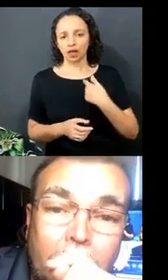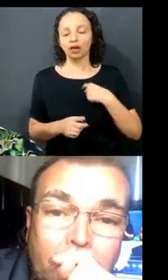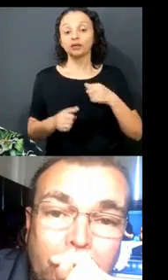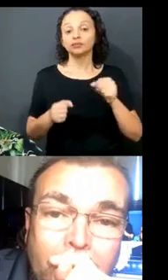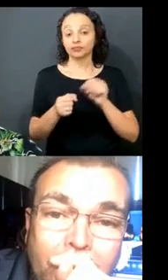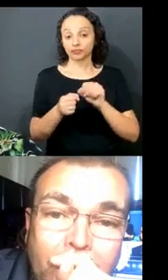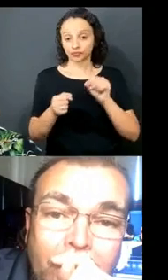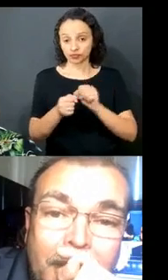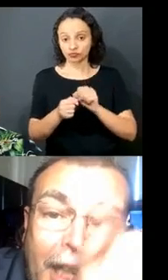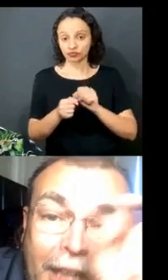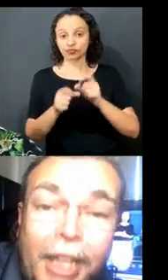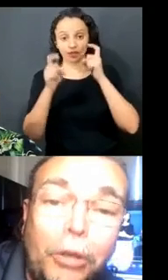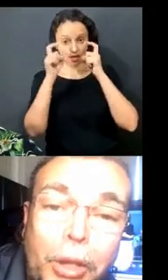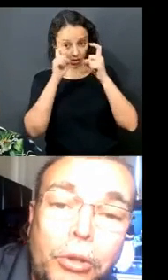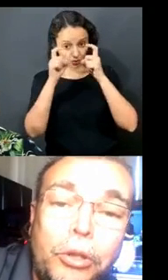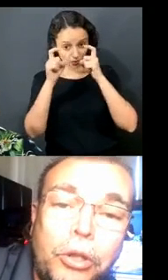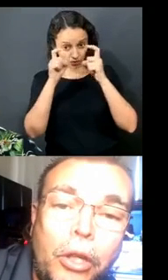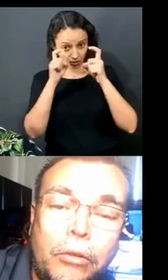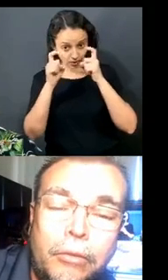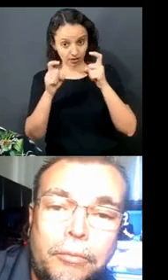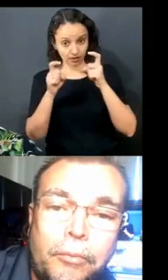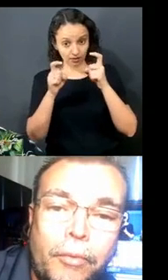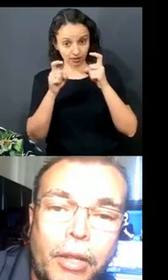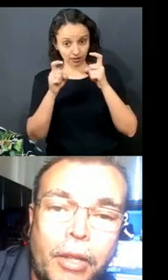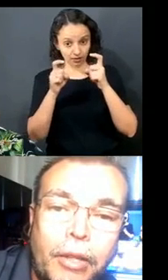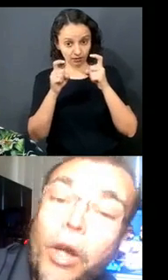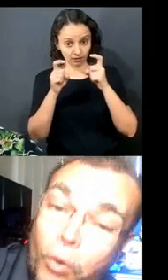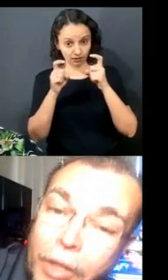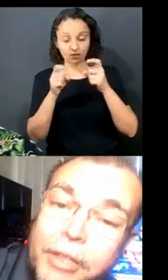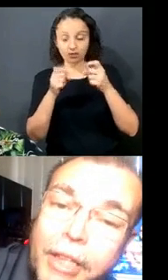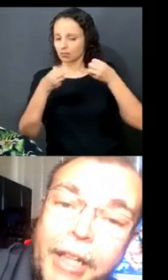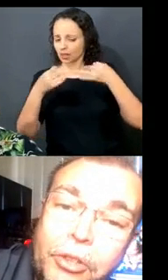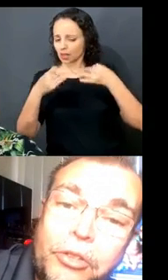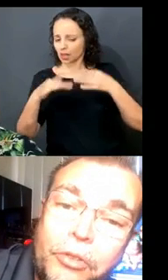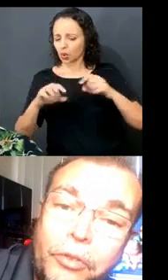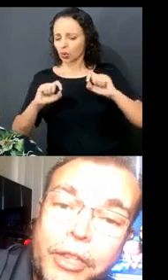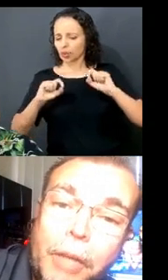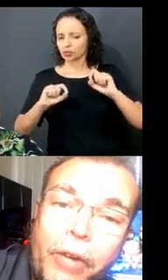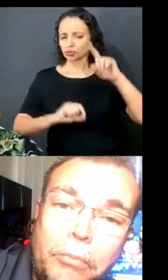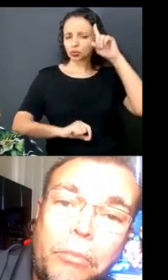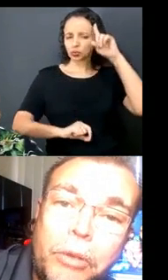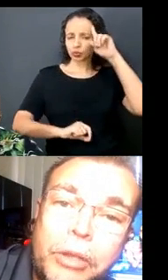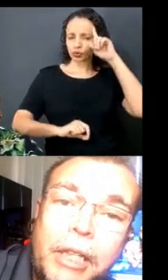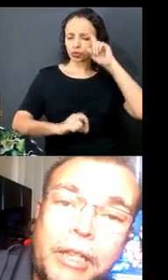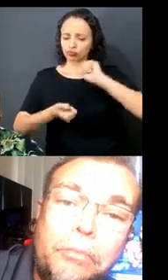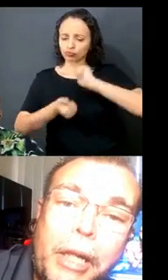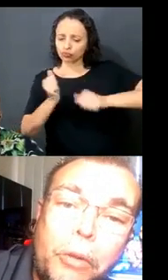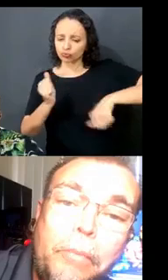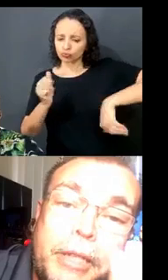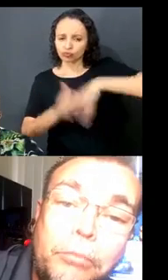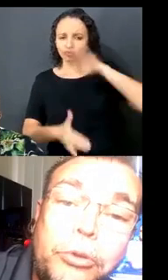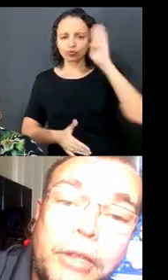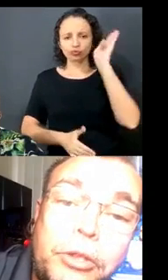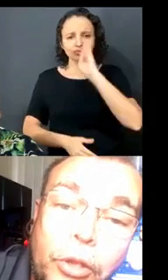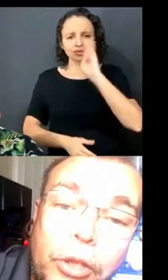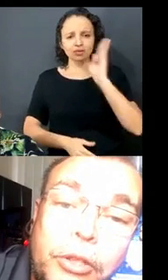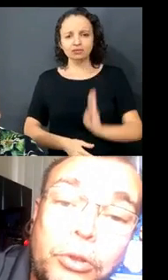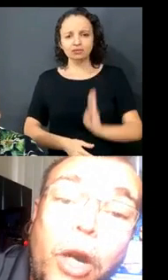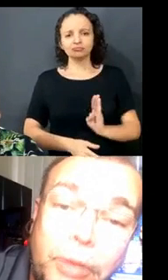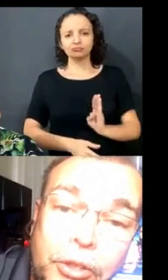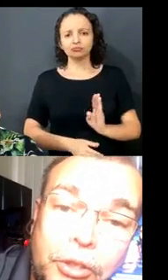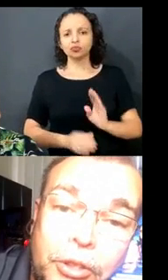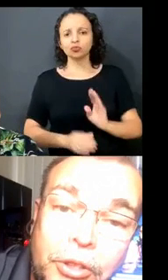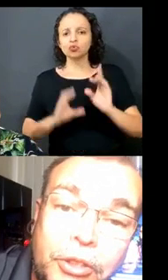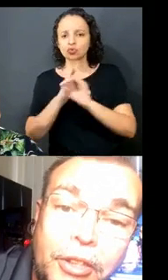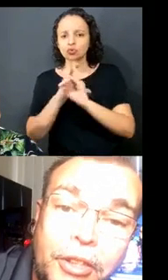culto naquele domingo do jogo. Certo. Eu consegui que isso fosse aprovado, mas muita gente, o pastor, pensa muito nas coisas